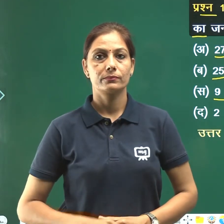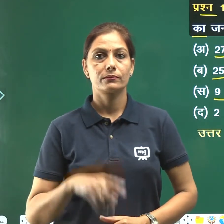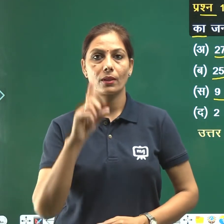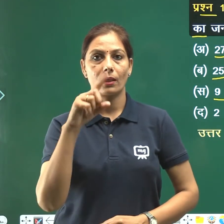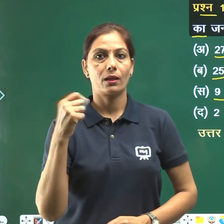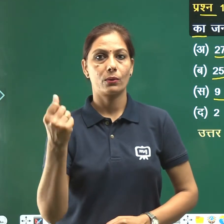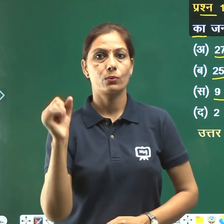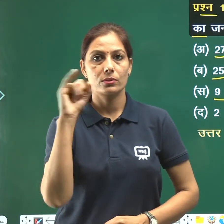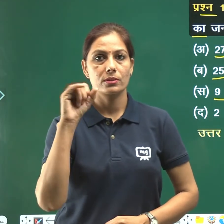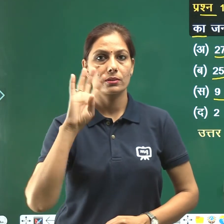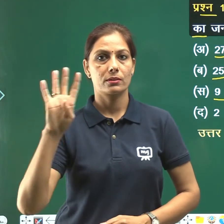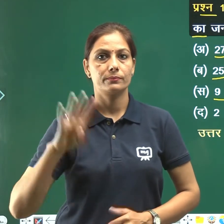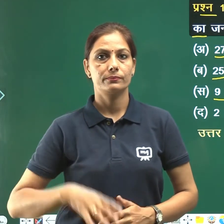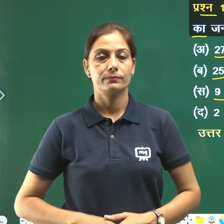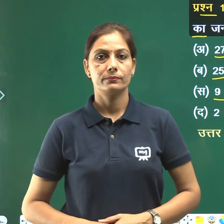1964,